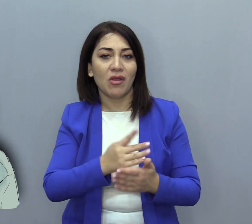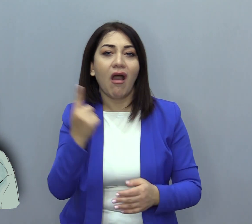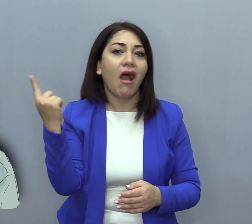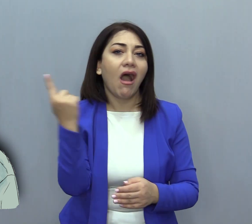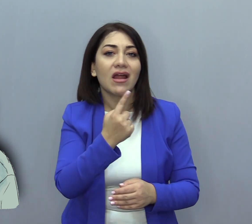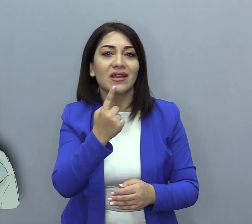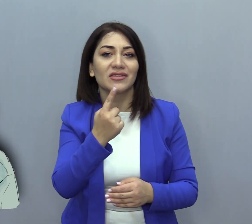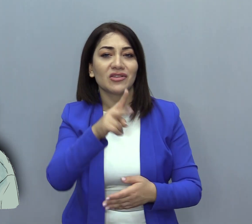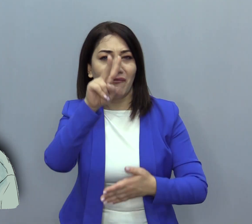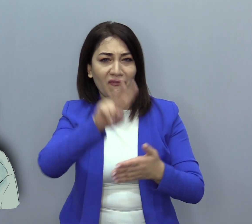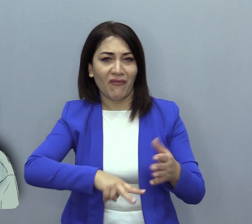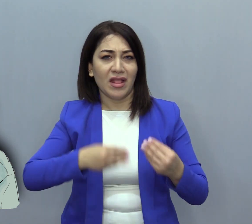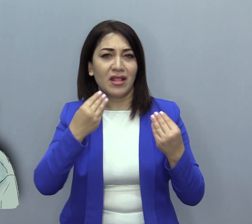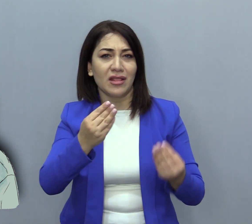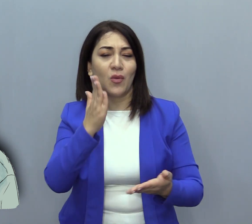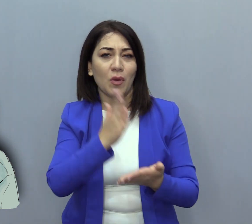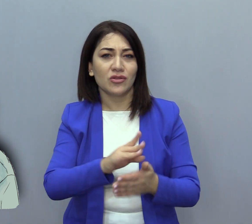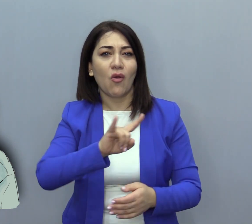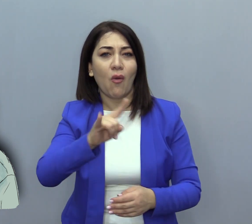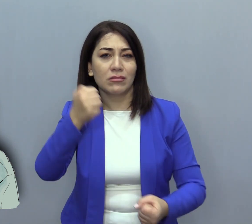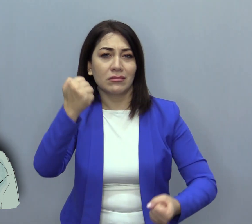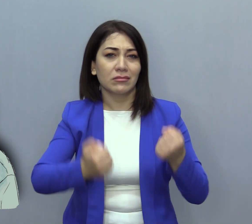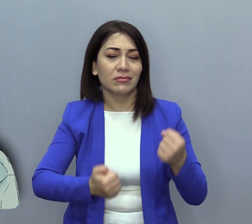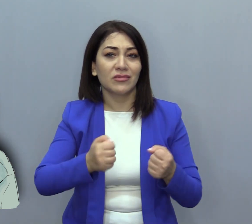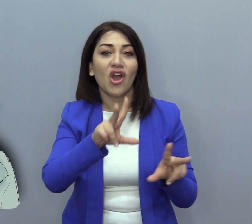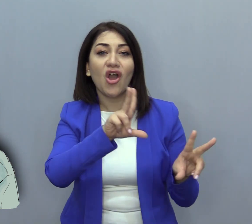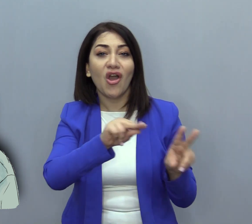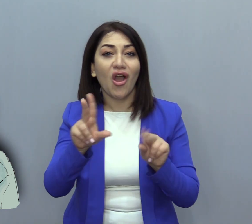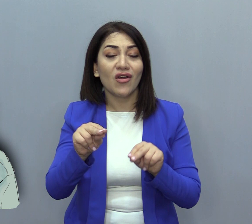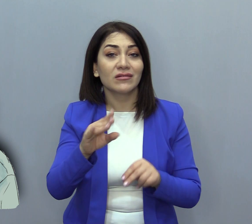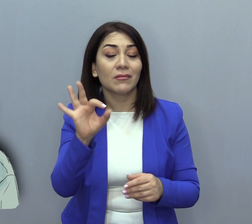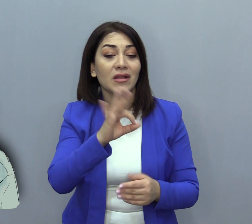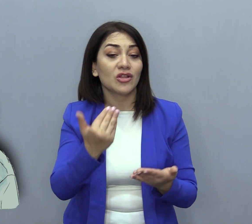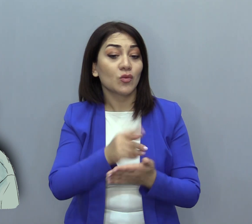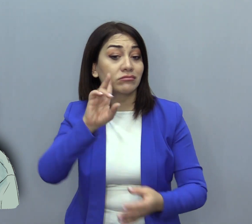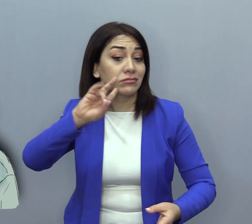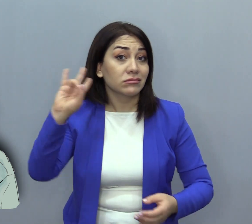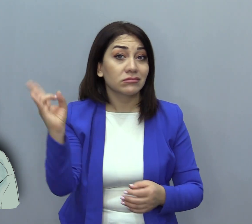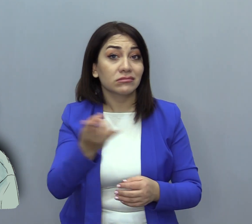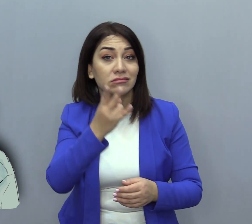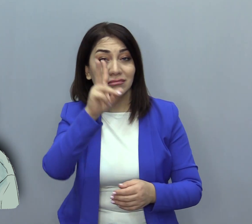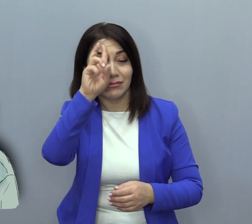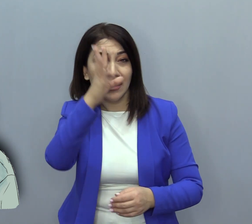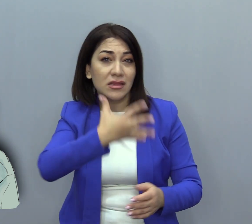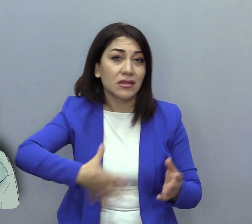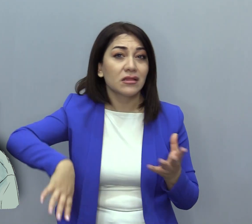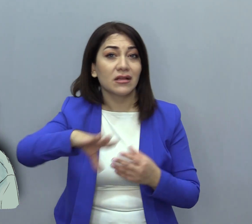լիցենձավորված ոթա չուն էր։ Նրա հաջողության մասին լուրերն առակ տարացվեցին եքրով մեկ։ Շատերն